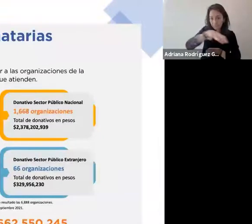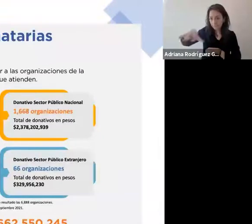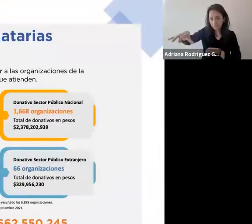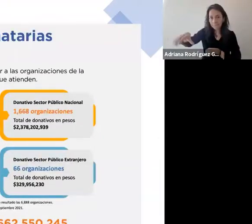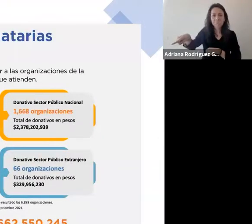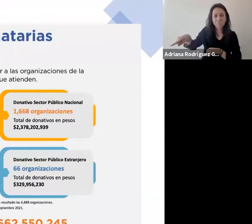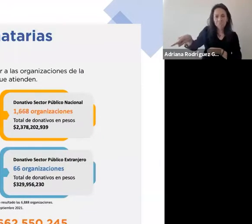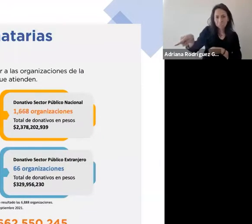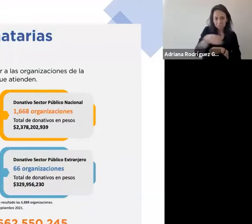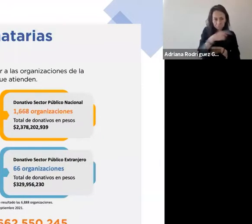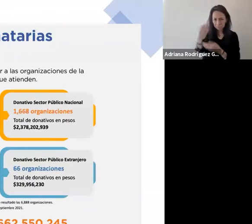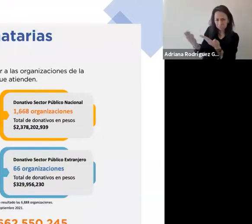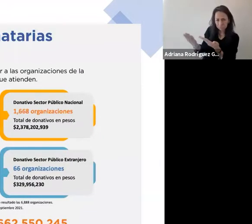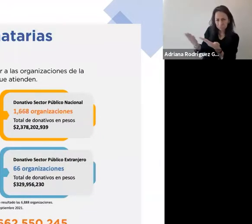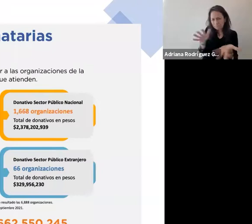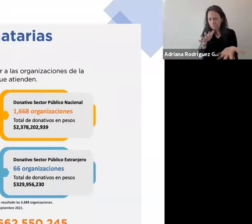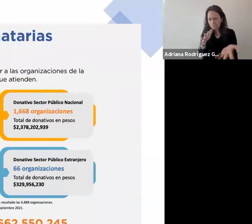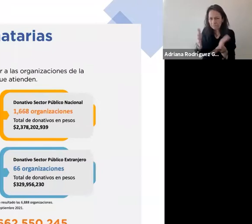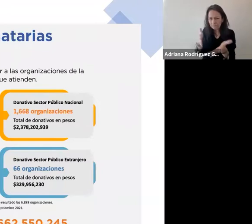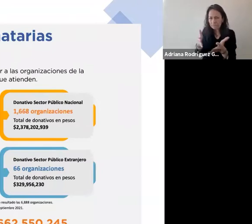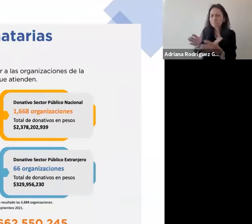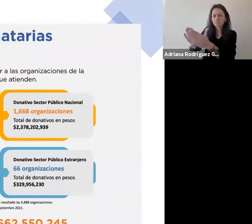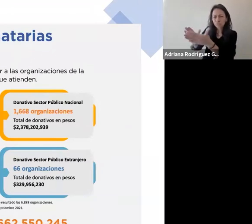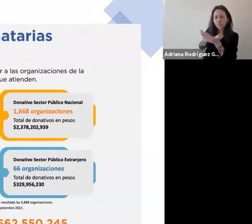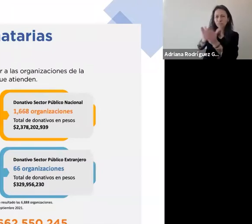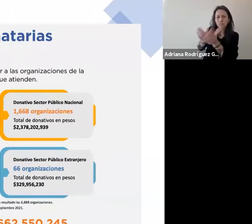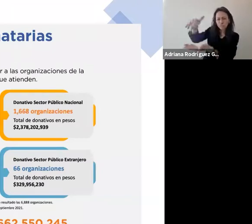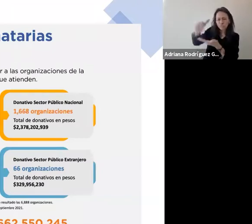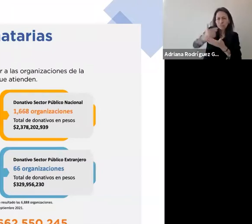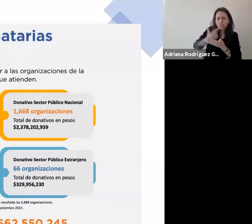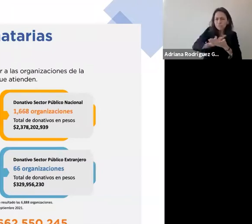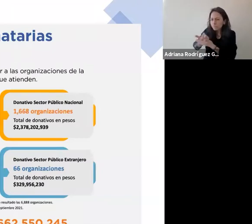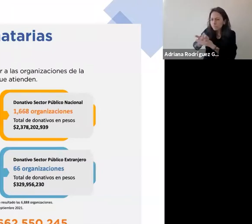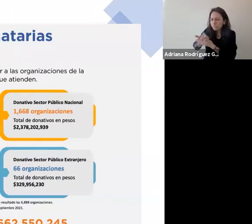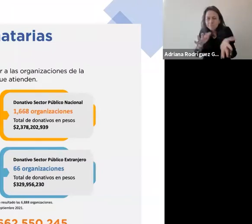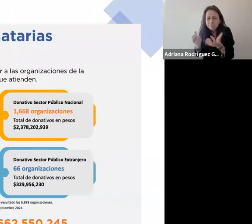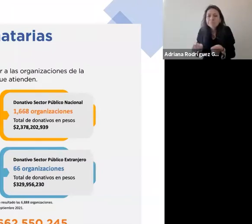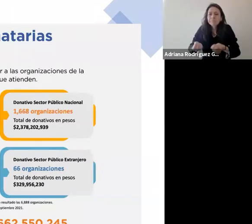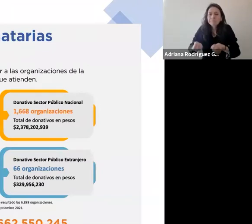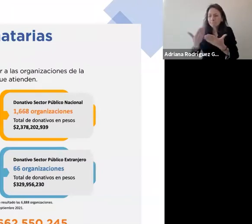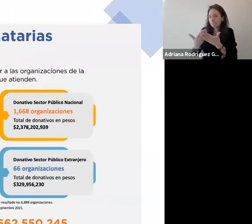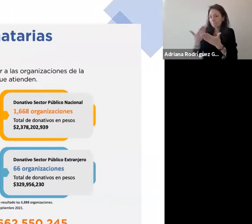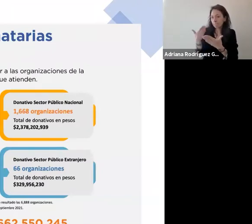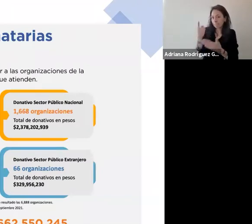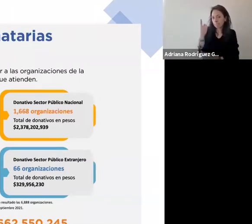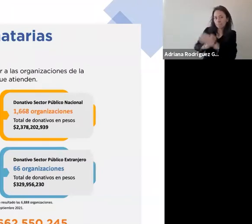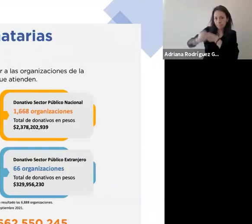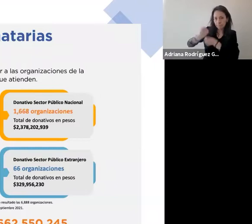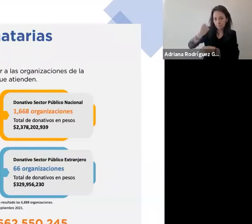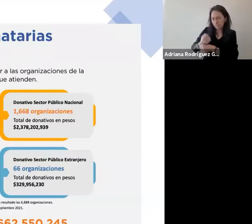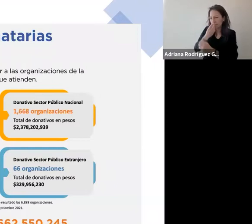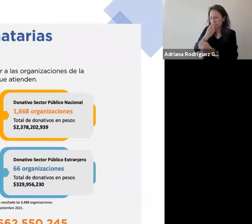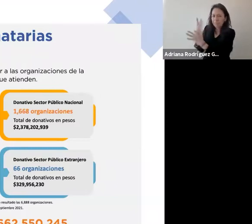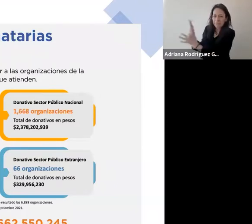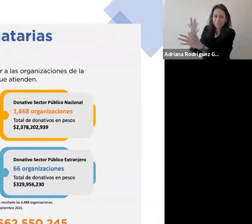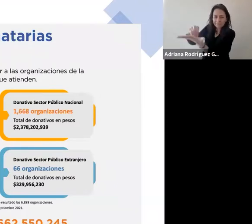recibieron estos montos de parte de distintos tipos de fuentes en el año anterior. Entonces podemos ver, primero los